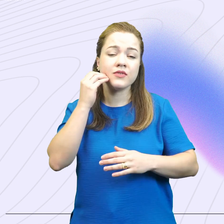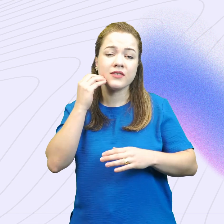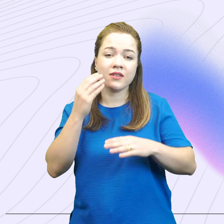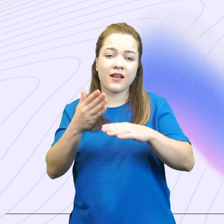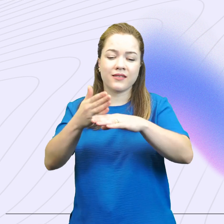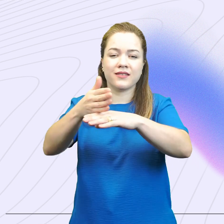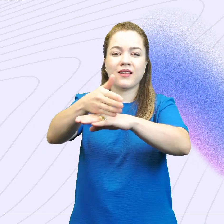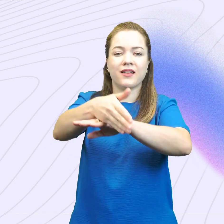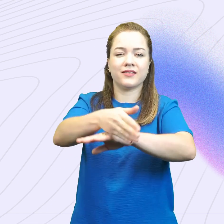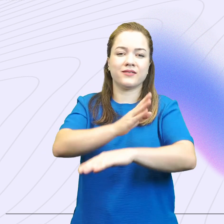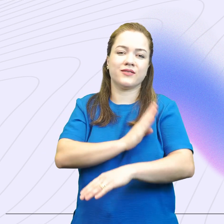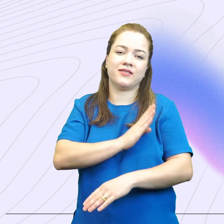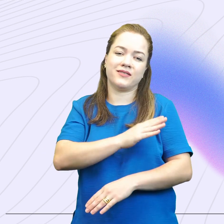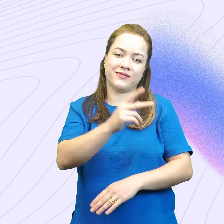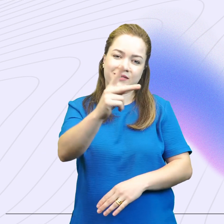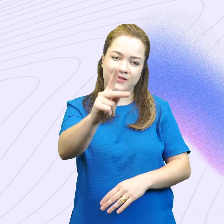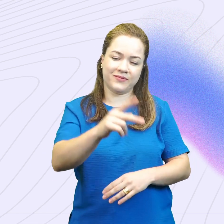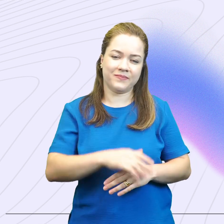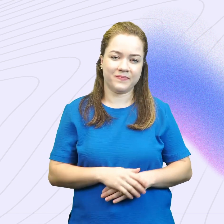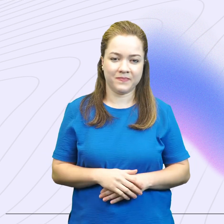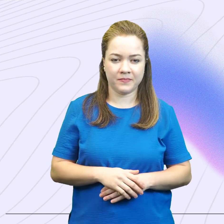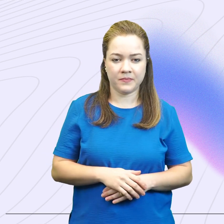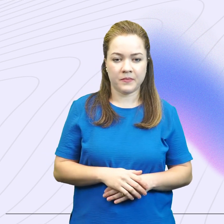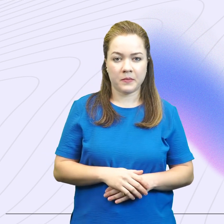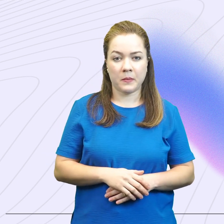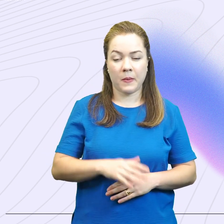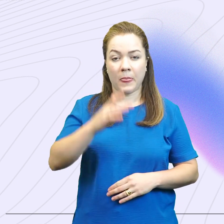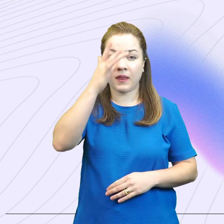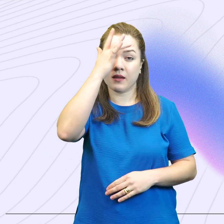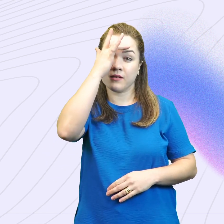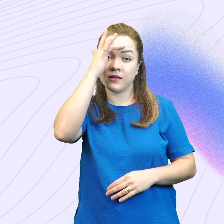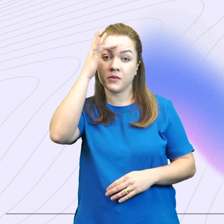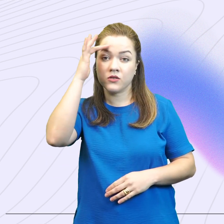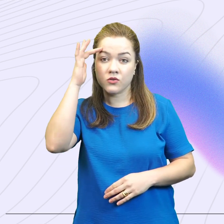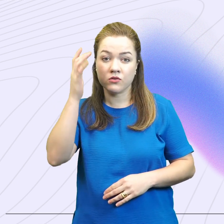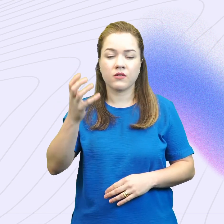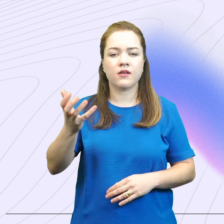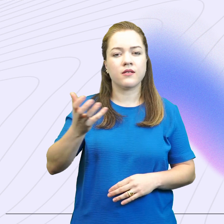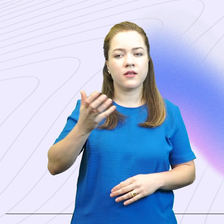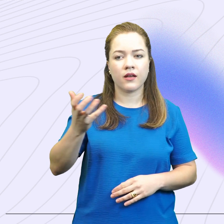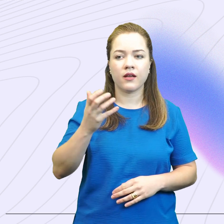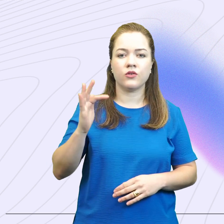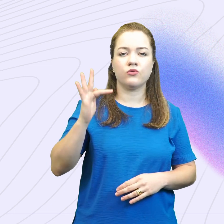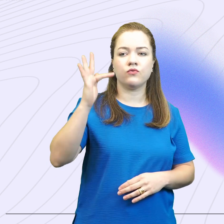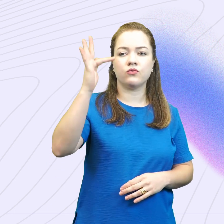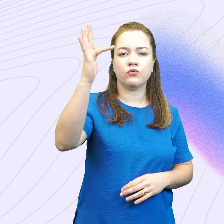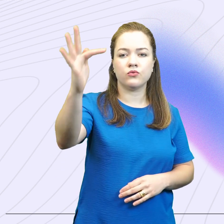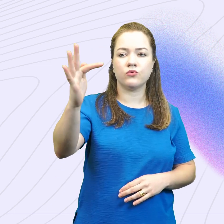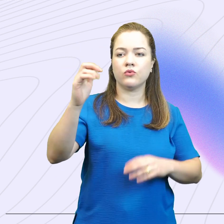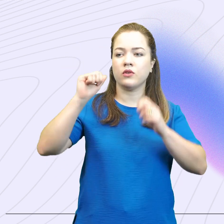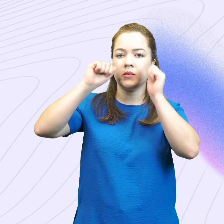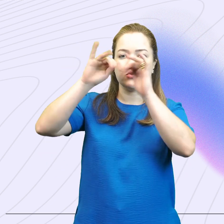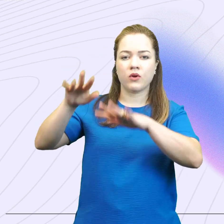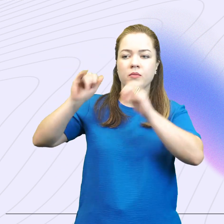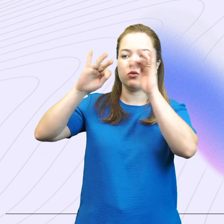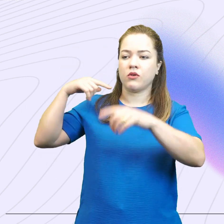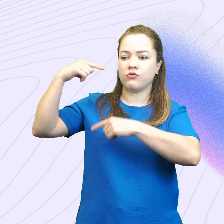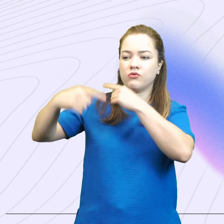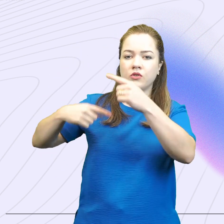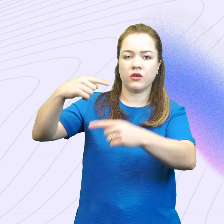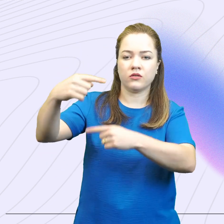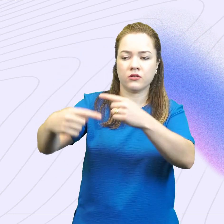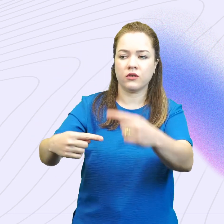seu coração. E para aqueles que tenham desejado, deixar um legado, e está permitindo seguir por Ele, Jesus tem algo